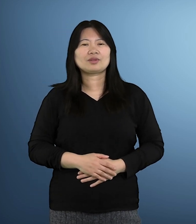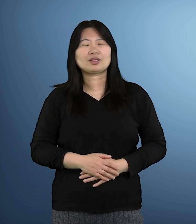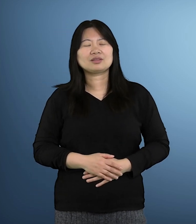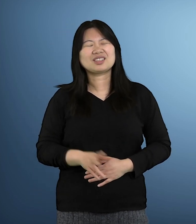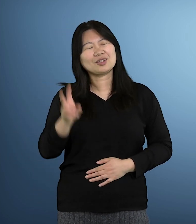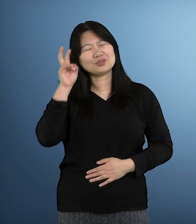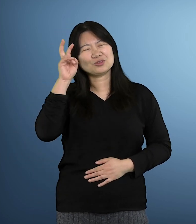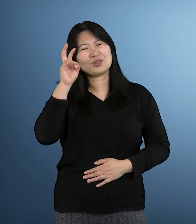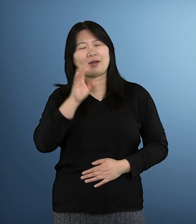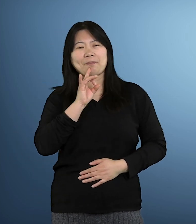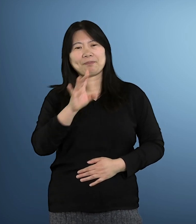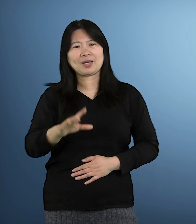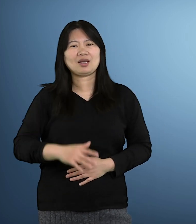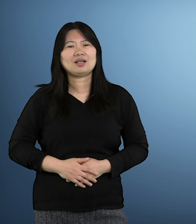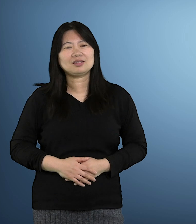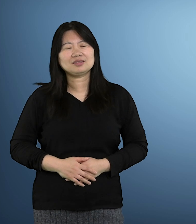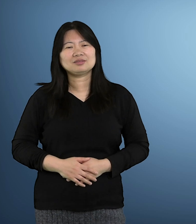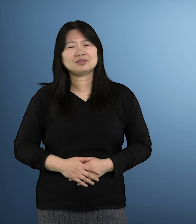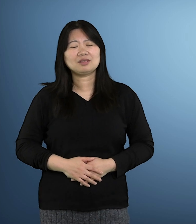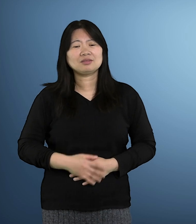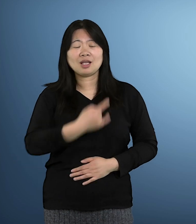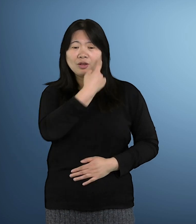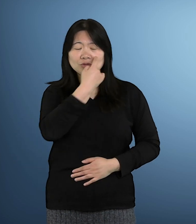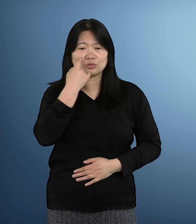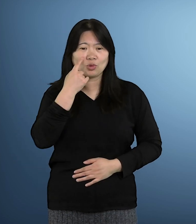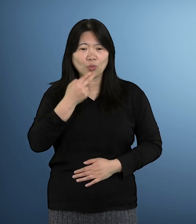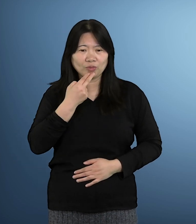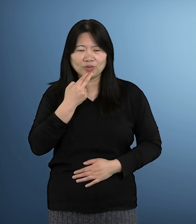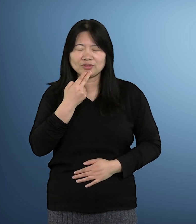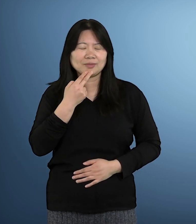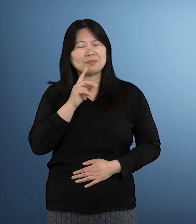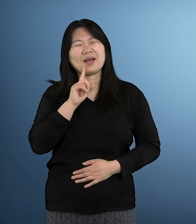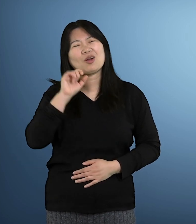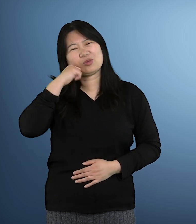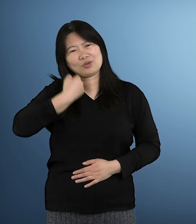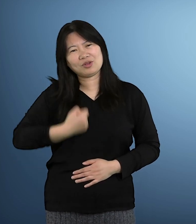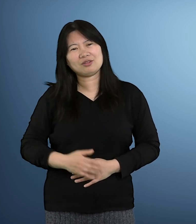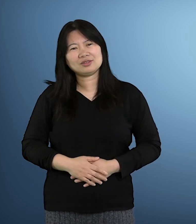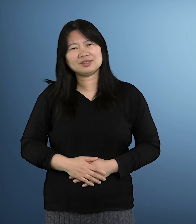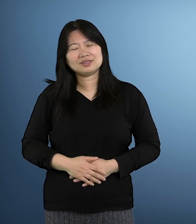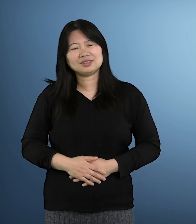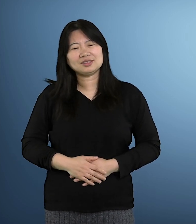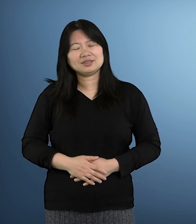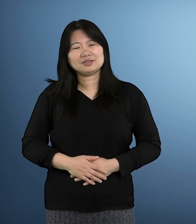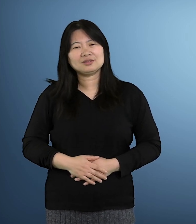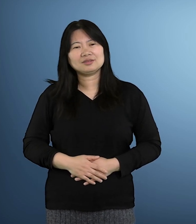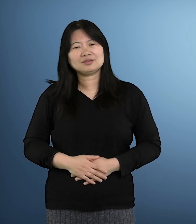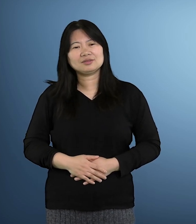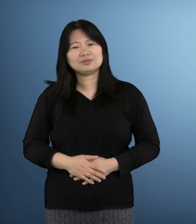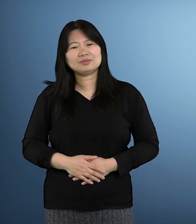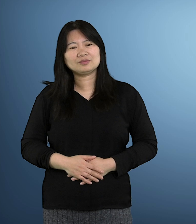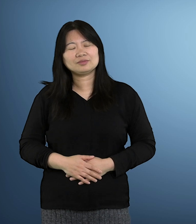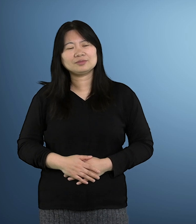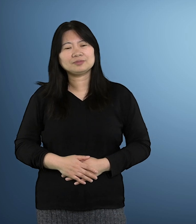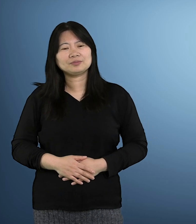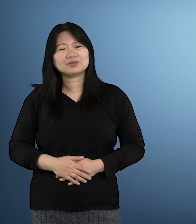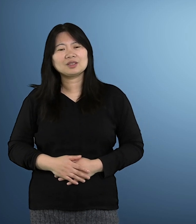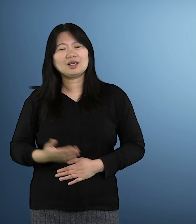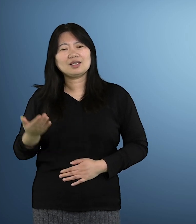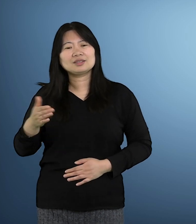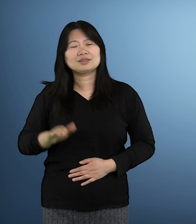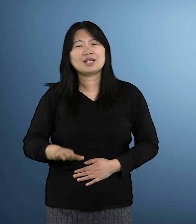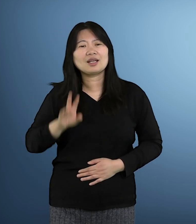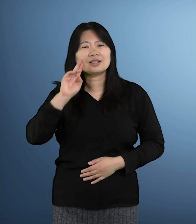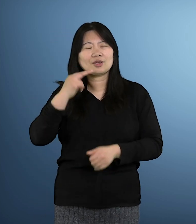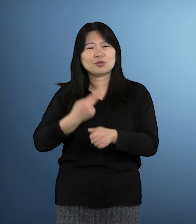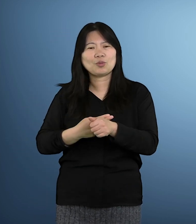추론일 뿐이에요. 그러나 전혀 근거가 없을 수는 없어요. 문제는 사도 바울이 지금 그 얘기를